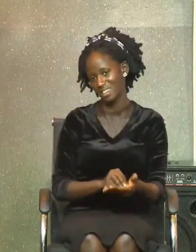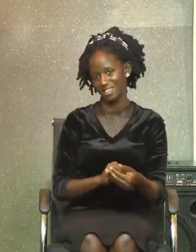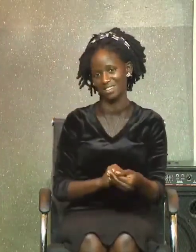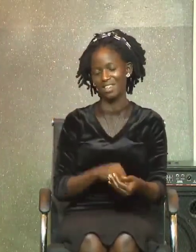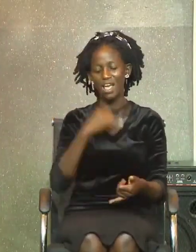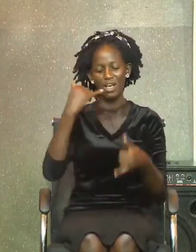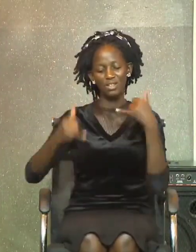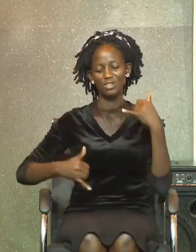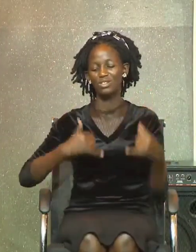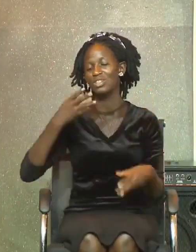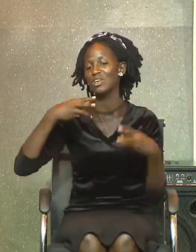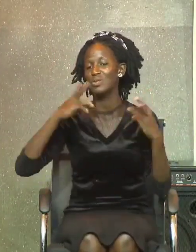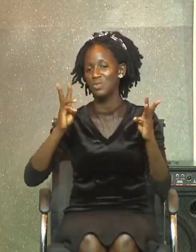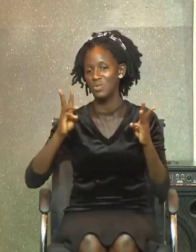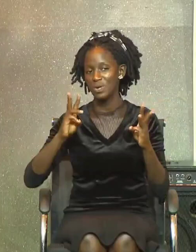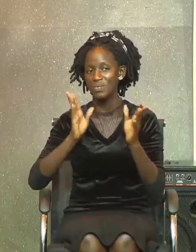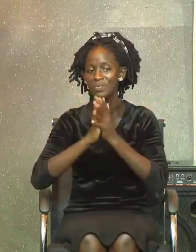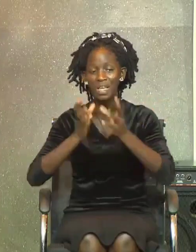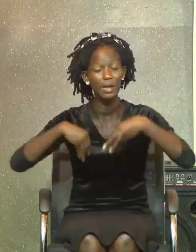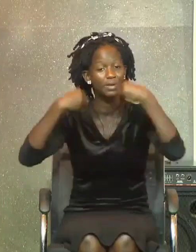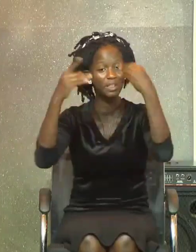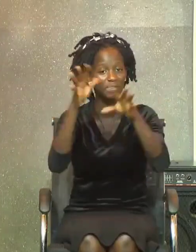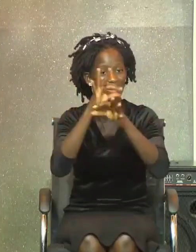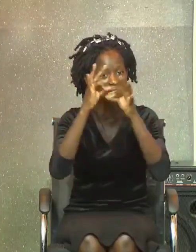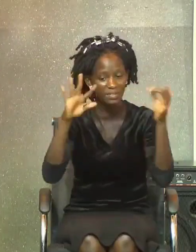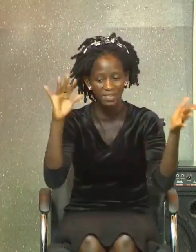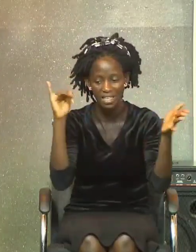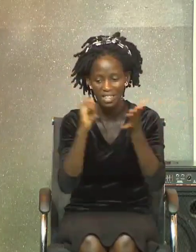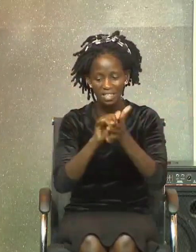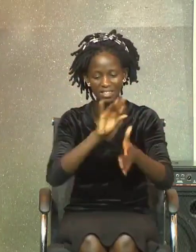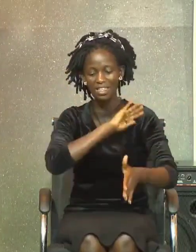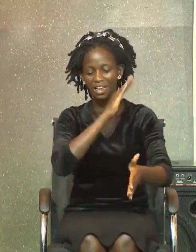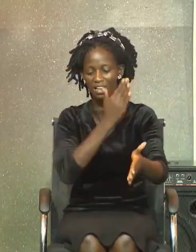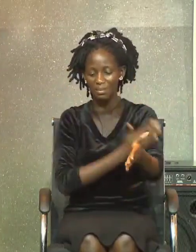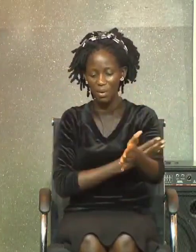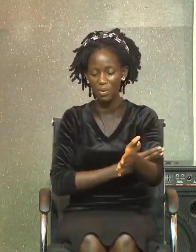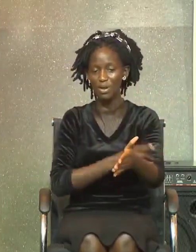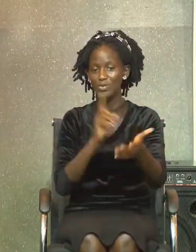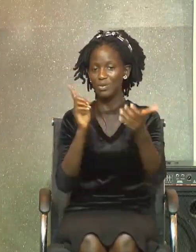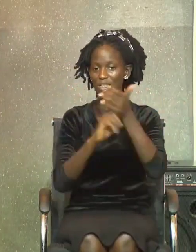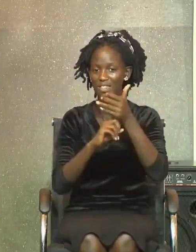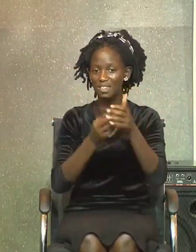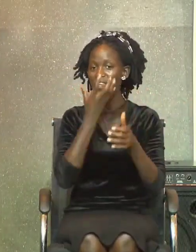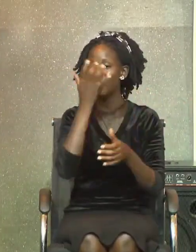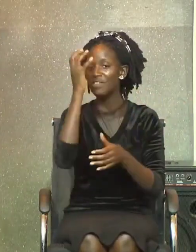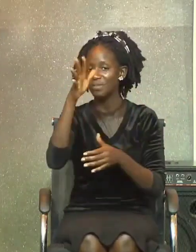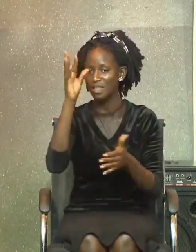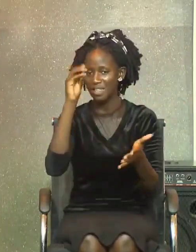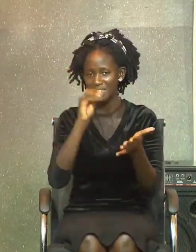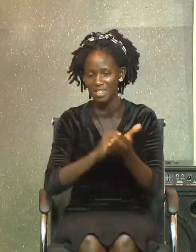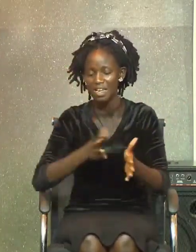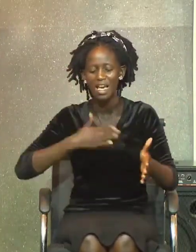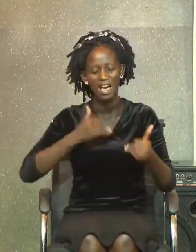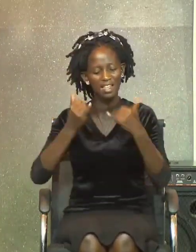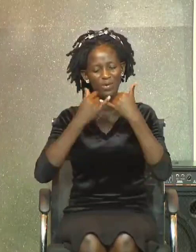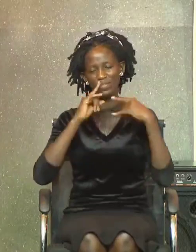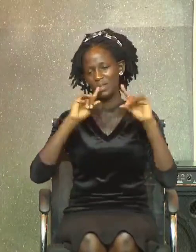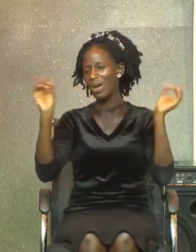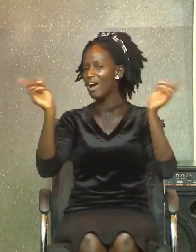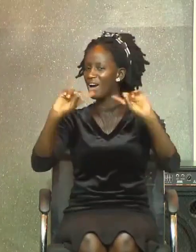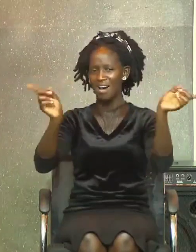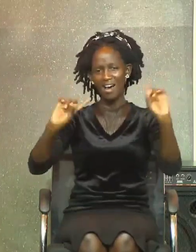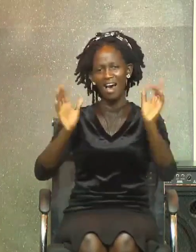jokingire mbikuleetedde ofuna amaanyi agaddamu okumboggolera nedda naawe ebiri ebyabadde ebyokusaaga naawe